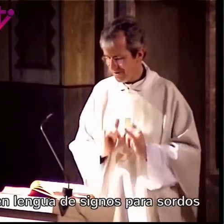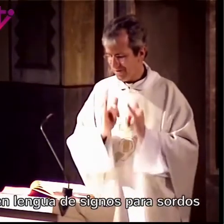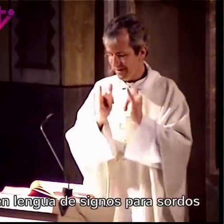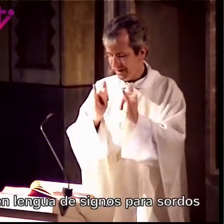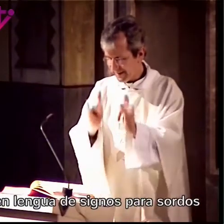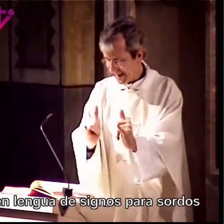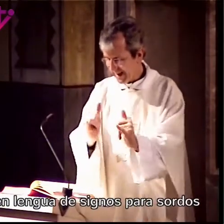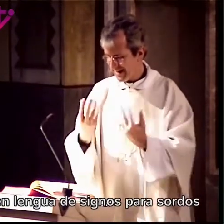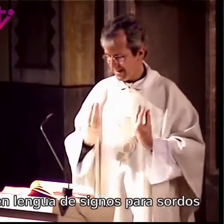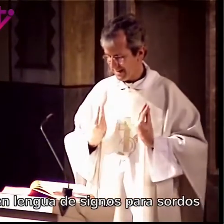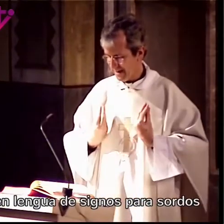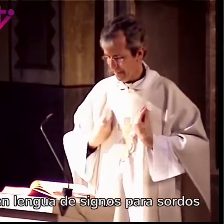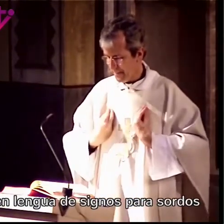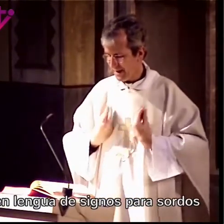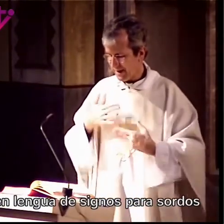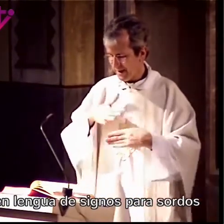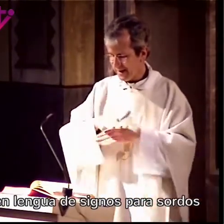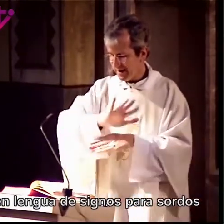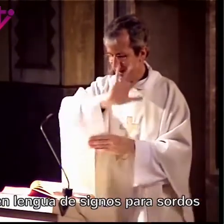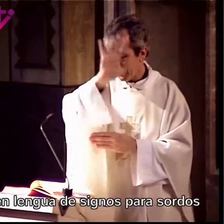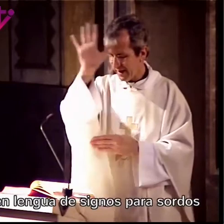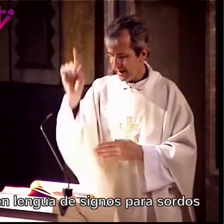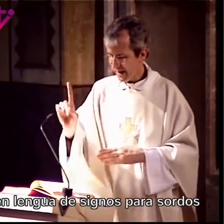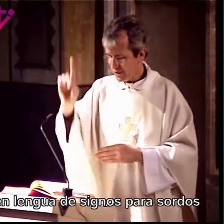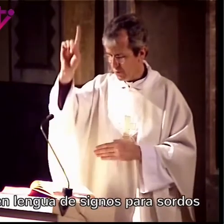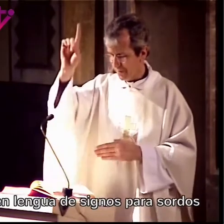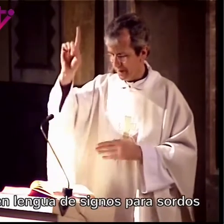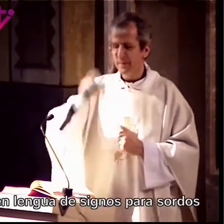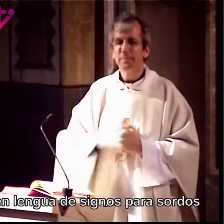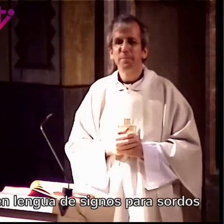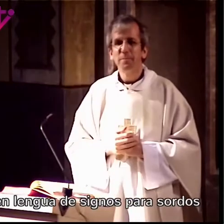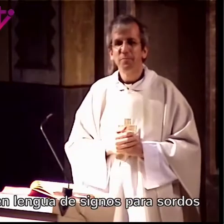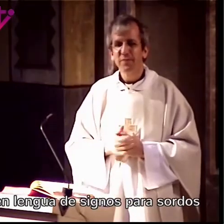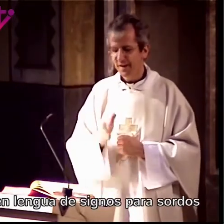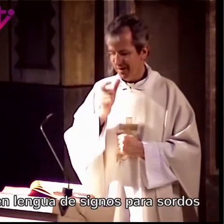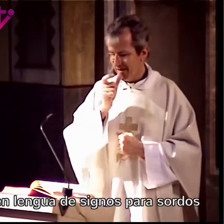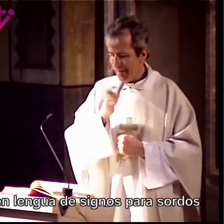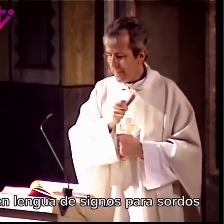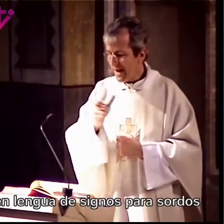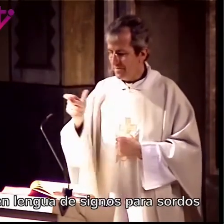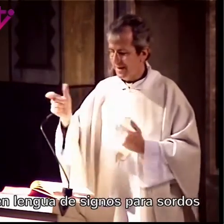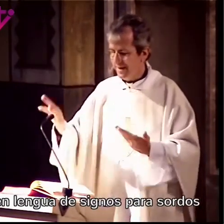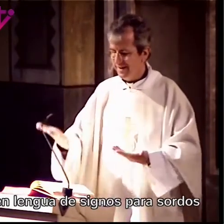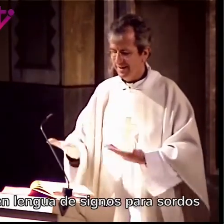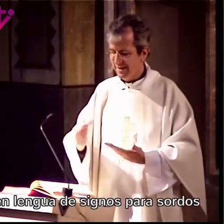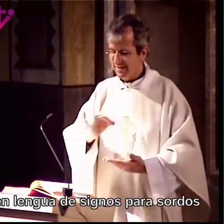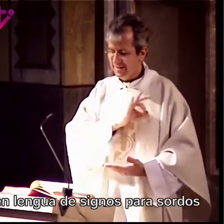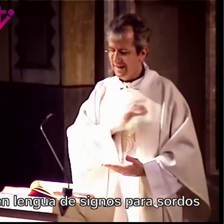tengáis vida en su nombre. Palabra del